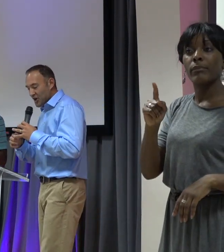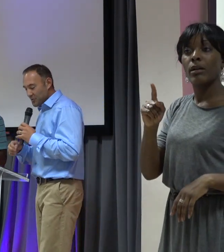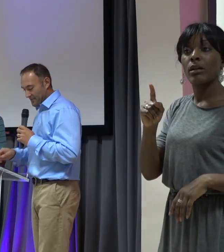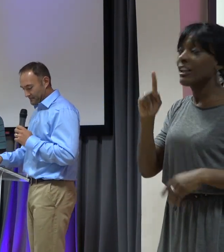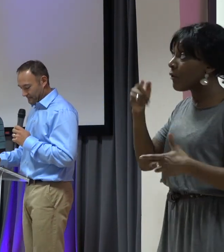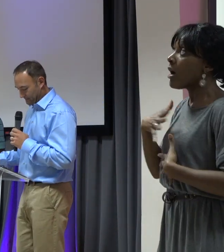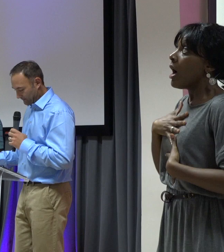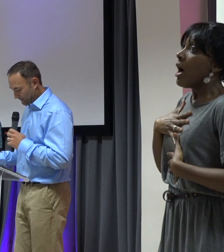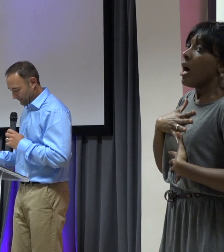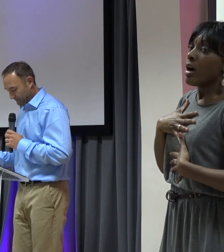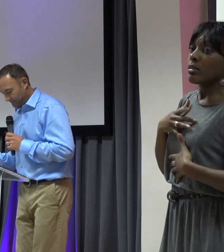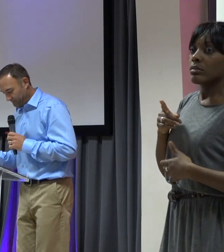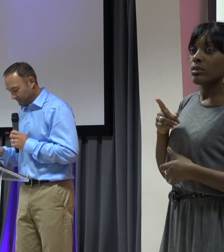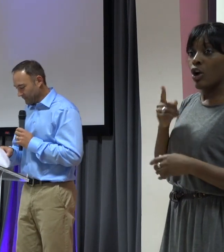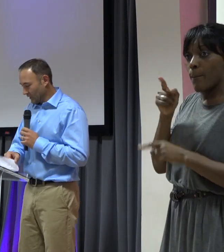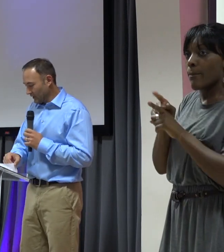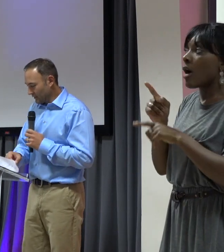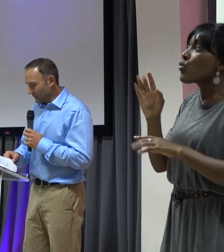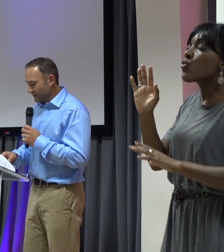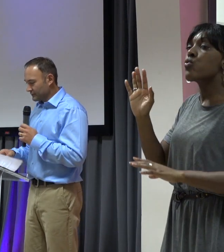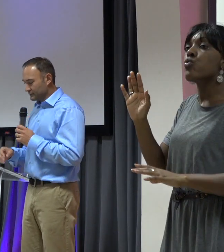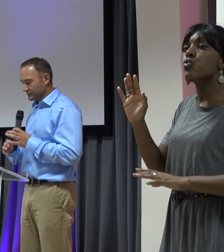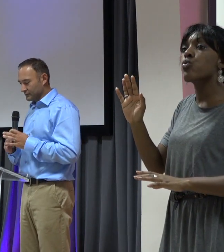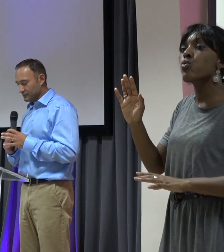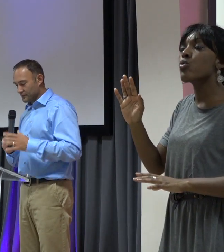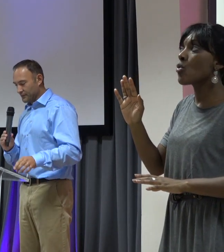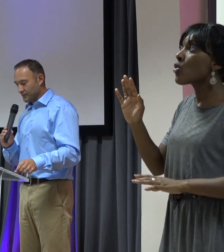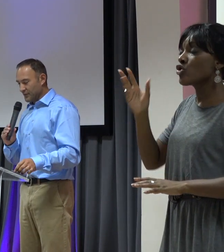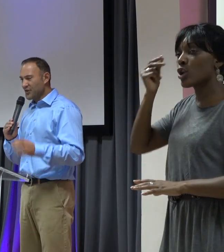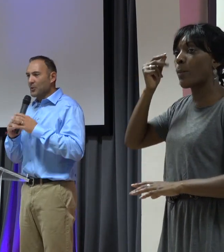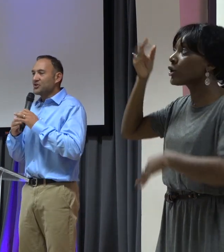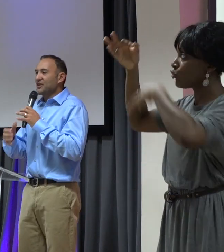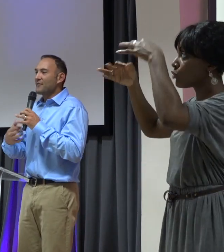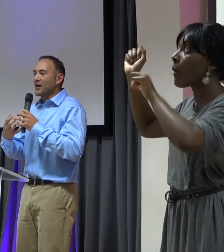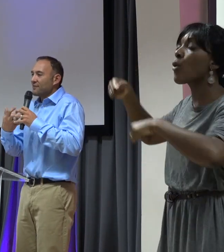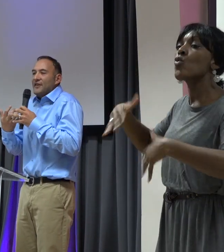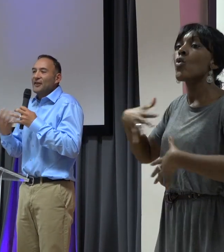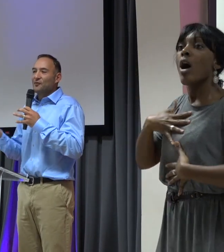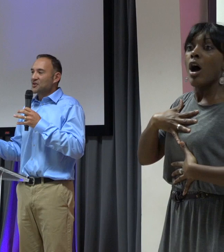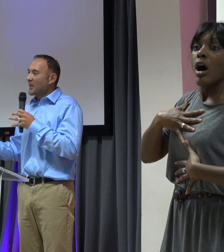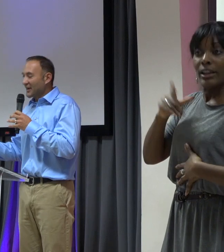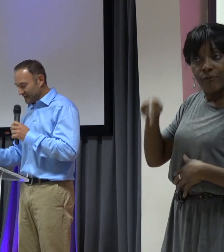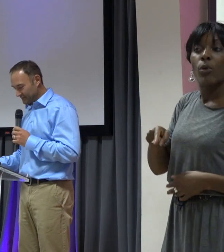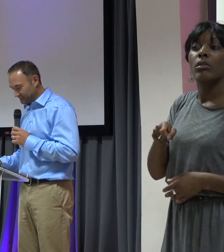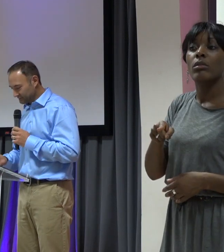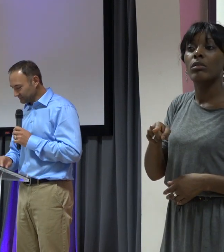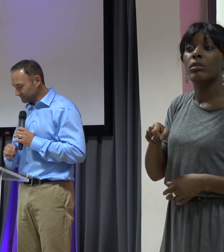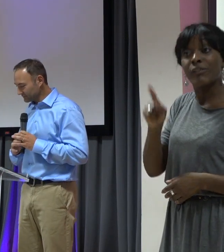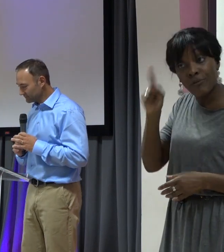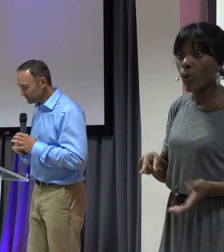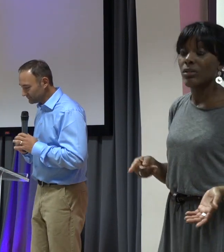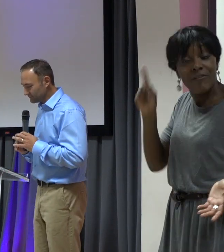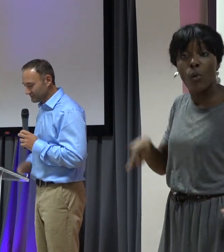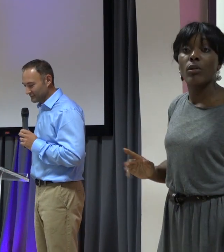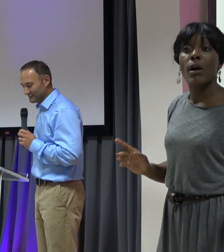face judgment. Comme si nous arrêtons devant Dieu et face au jugement. Do you think we'll just have a feeling of respect? Est-ce que vous pensez qu'à ce